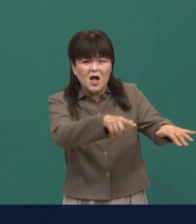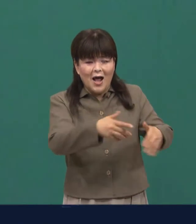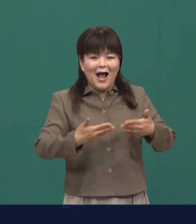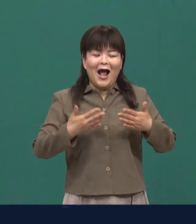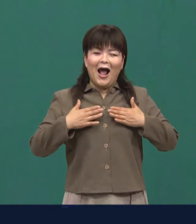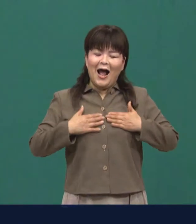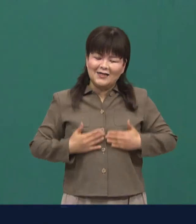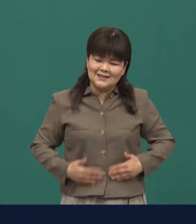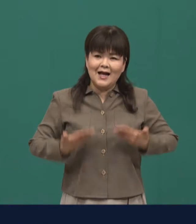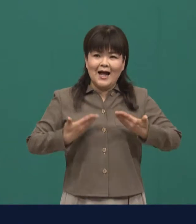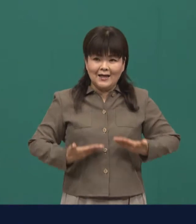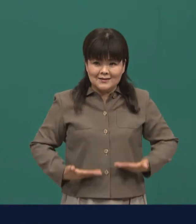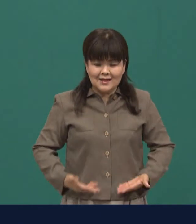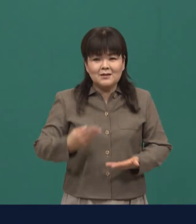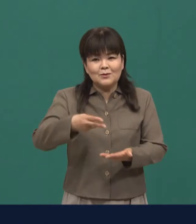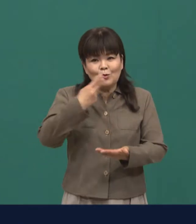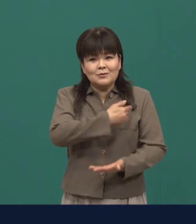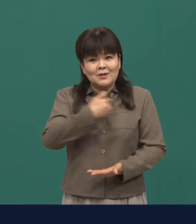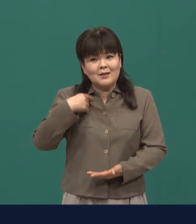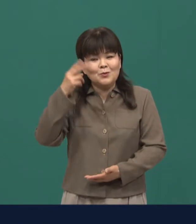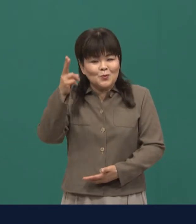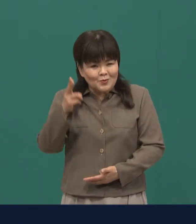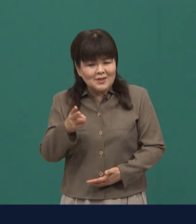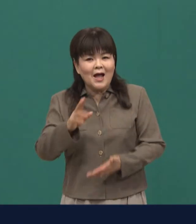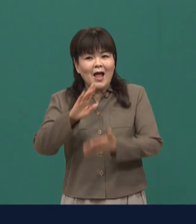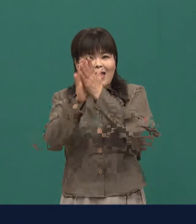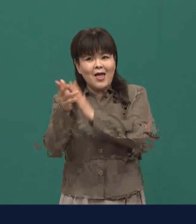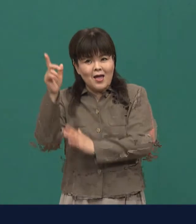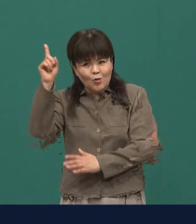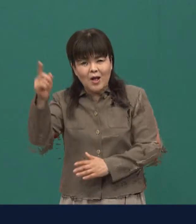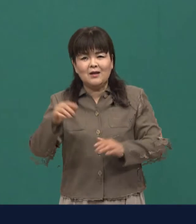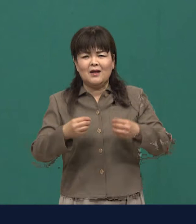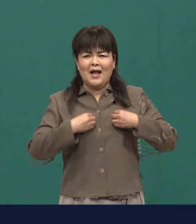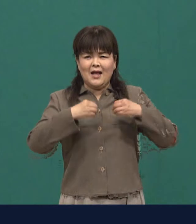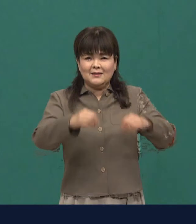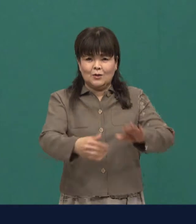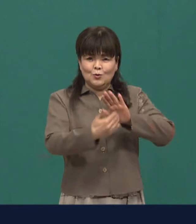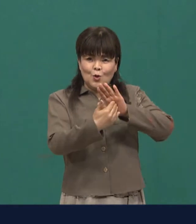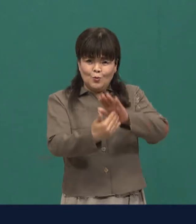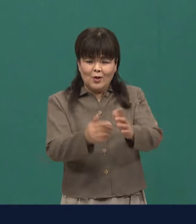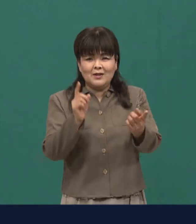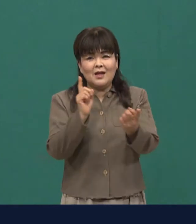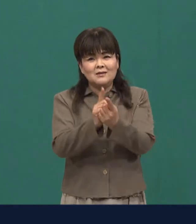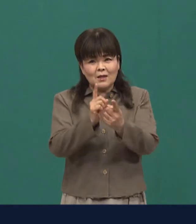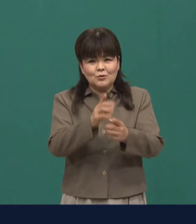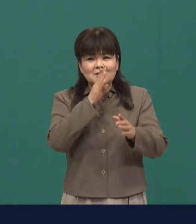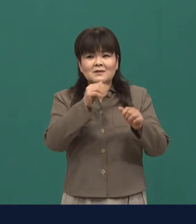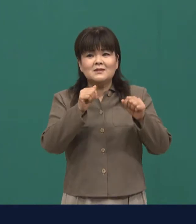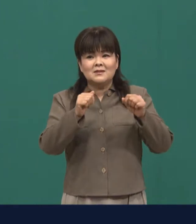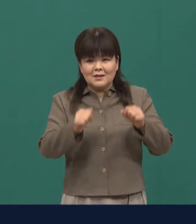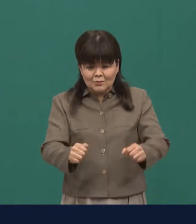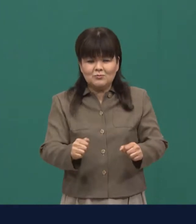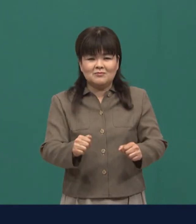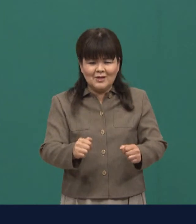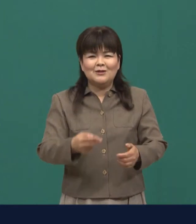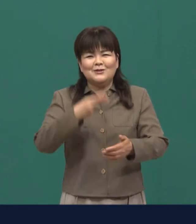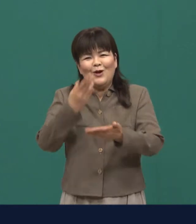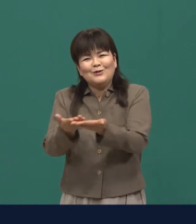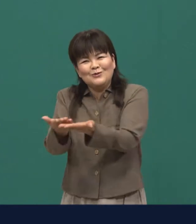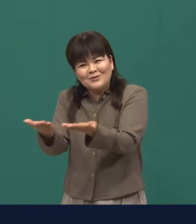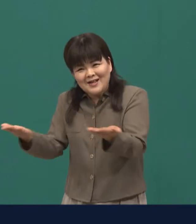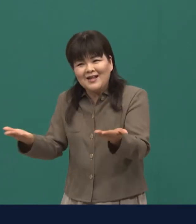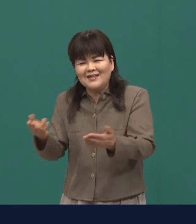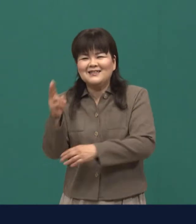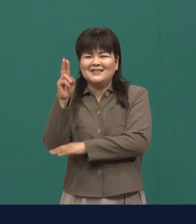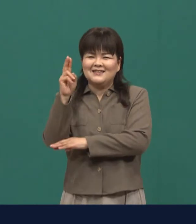コロナ禍でも安心安全に食事ができるよう、県は感染予防対策を実施している飲食店を認